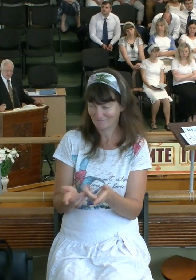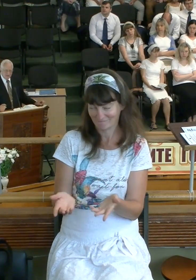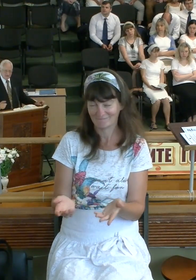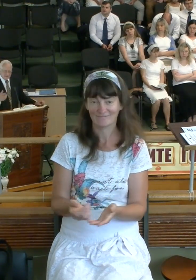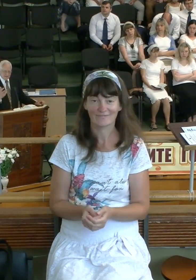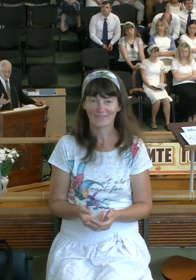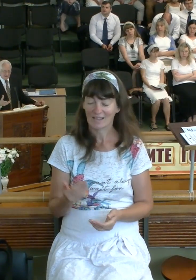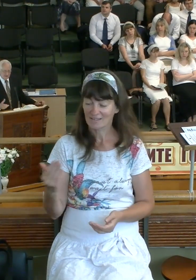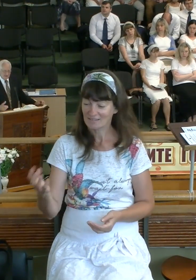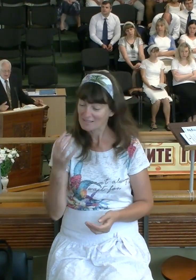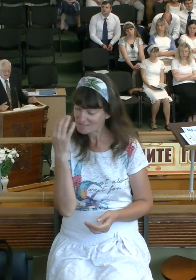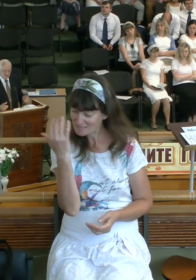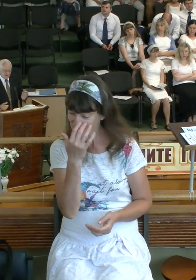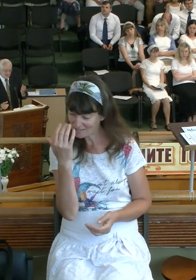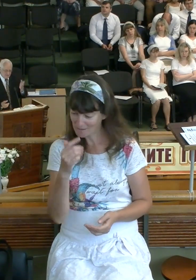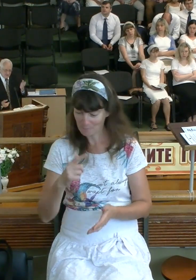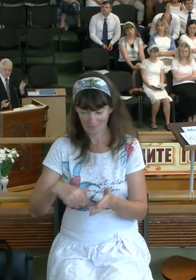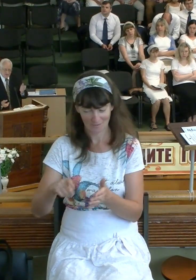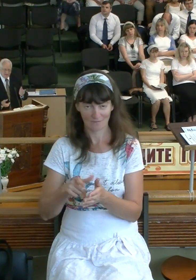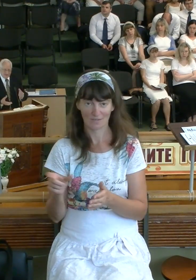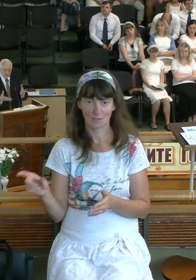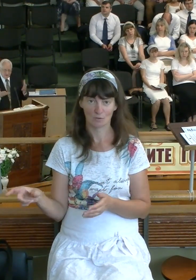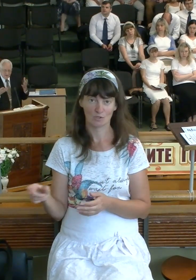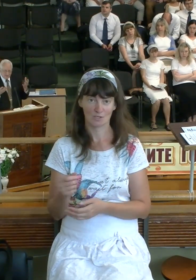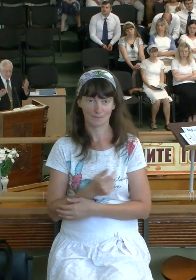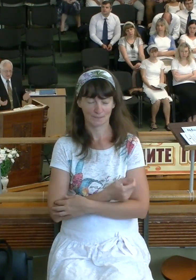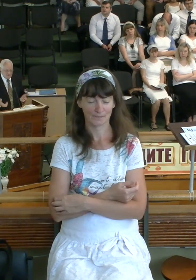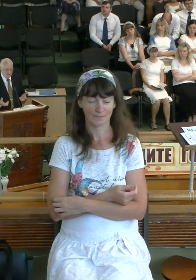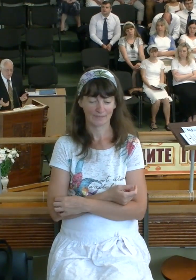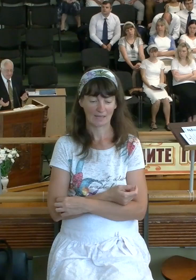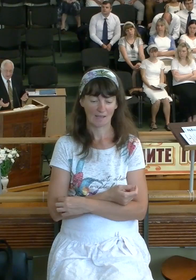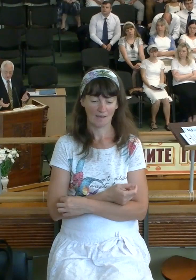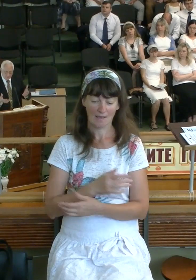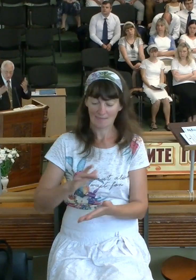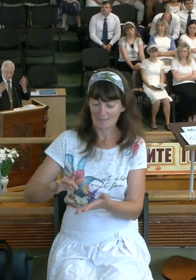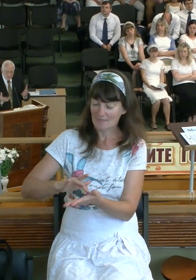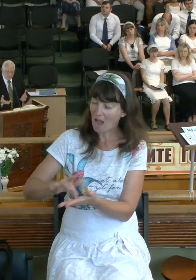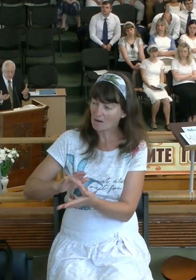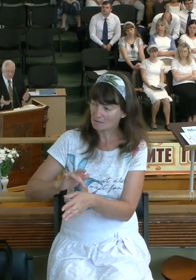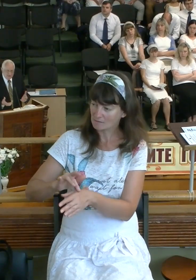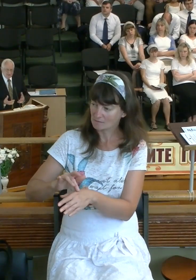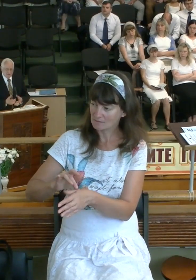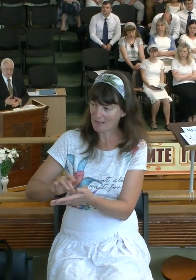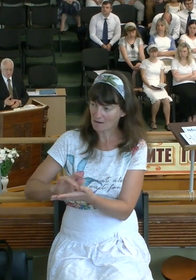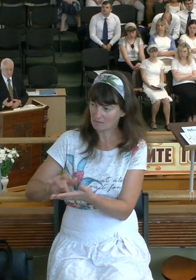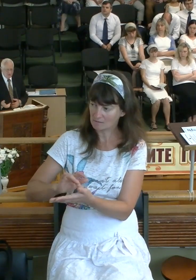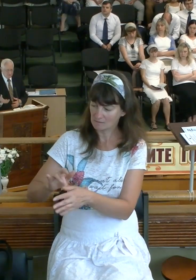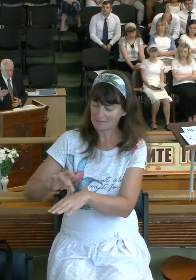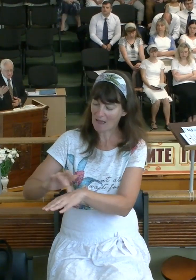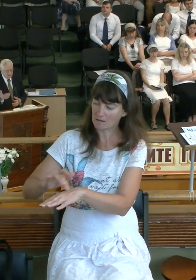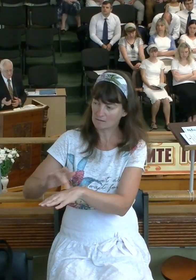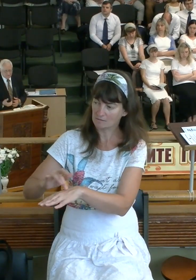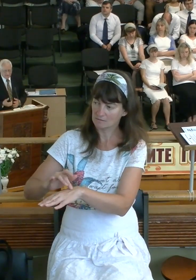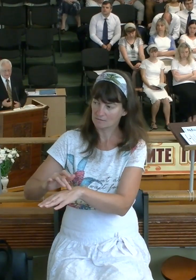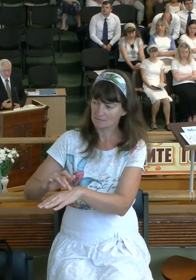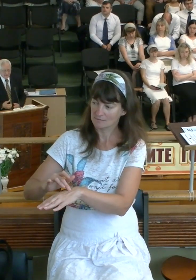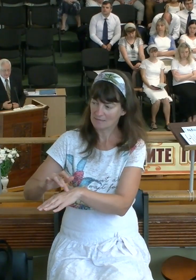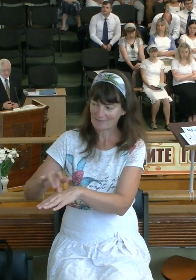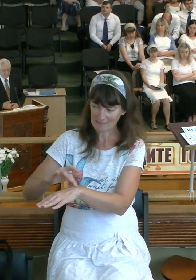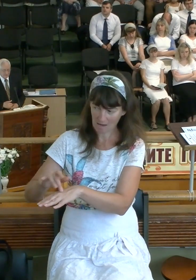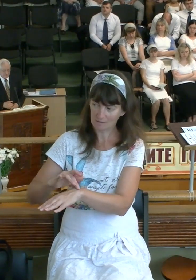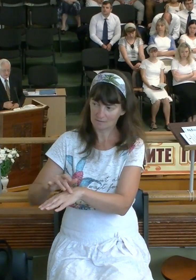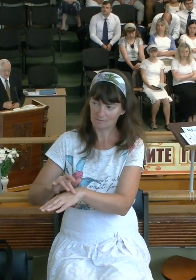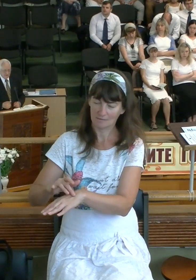слеп, ты наг. Нагота – это одежда, это новое поведение, в котором мы читаем послание